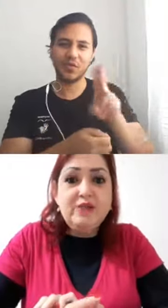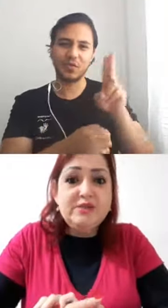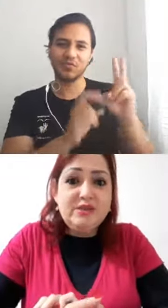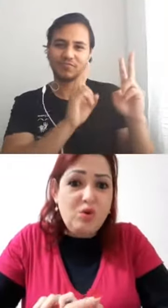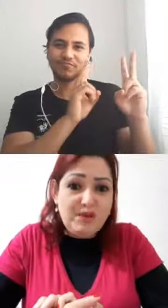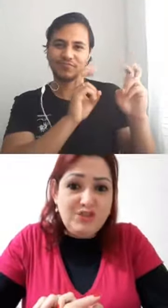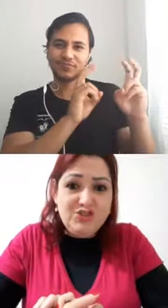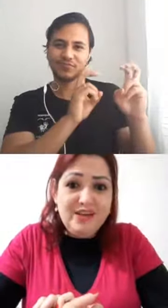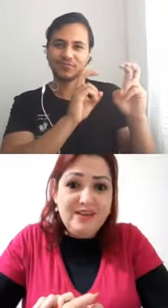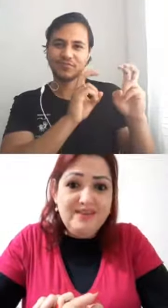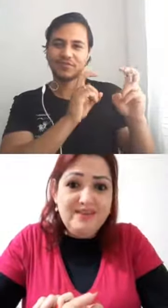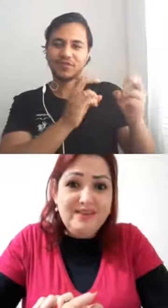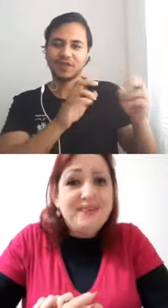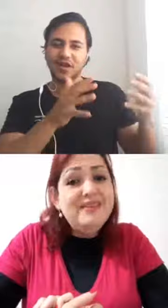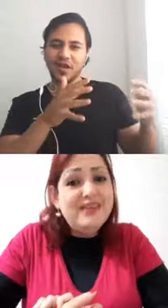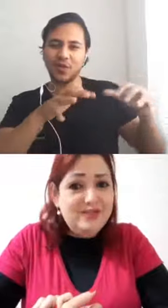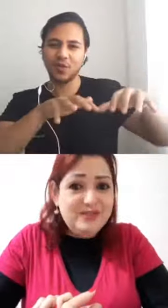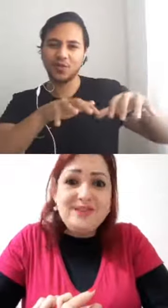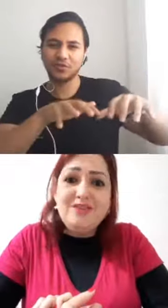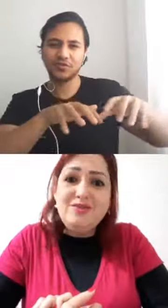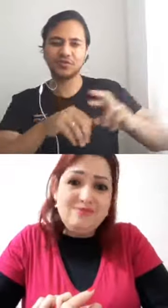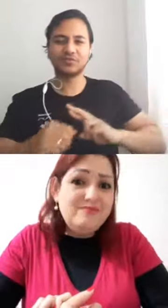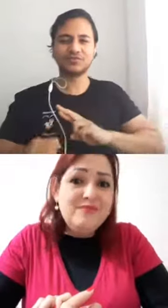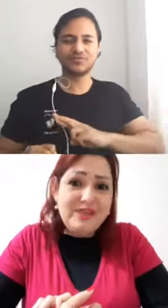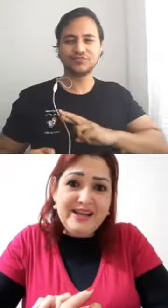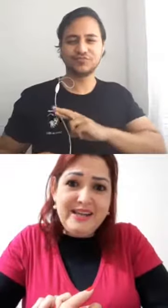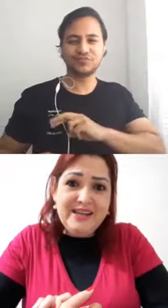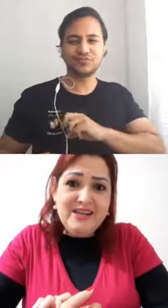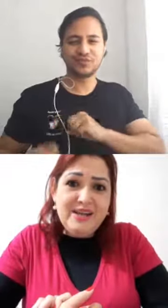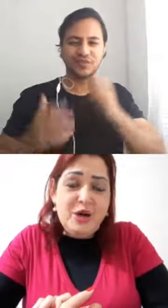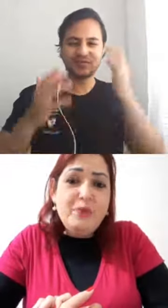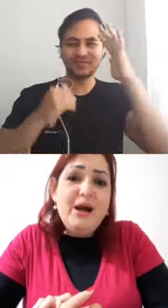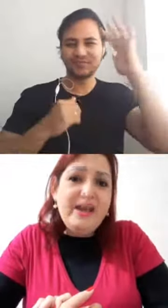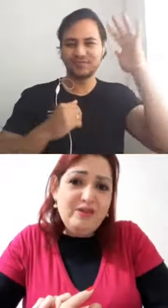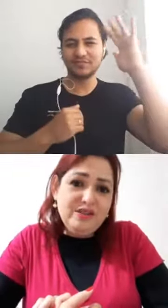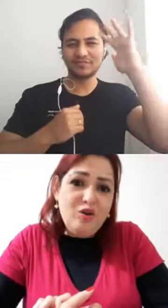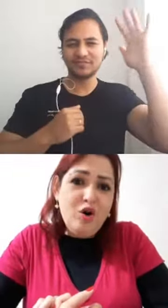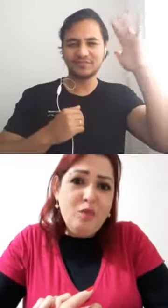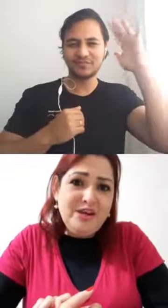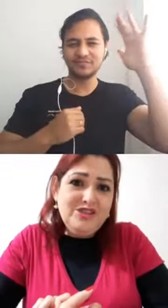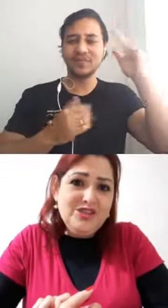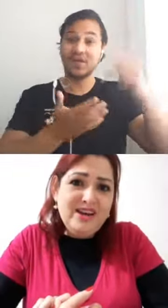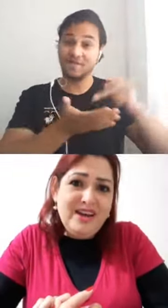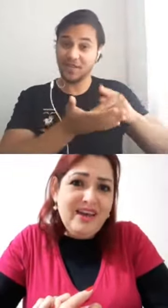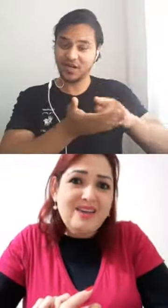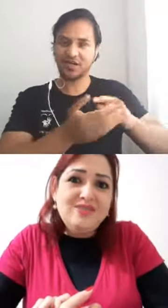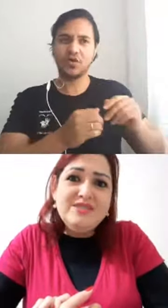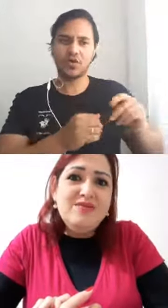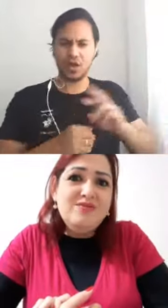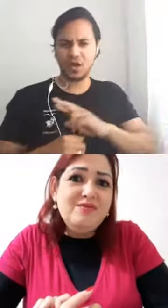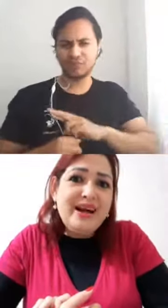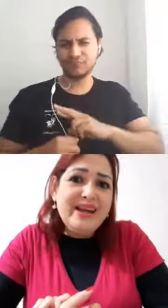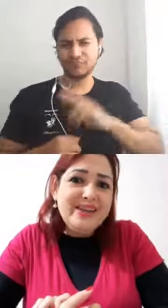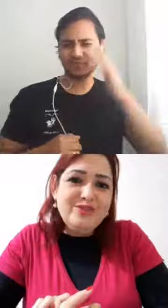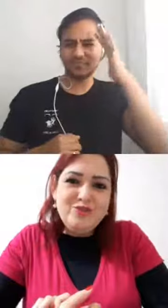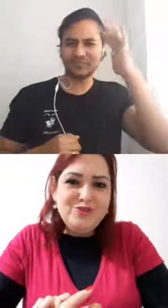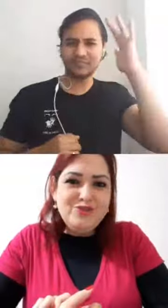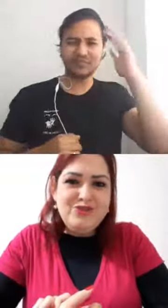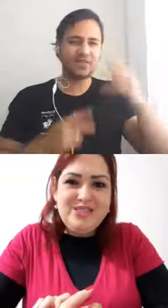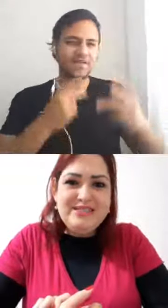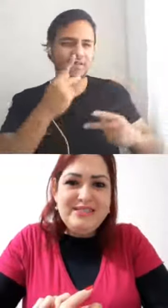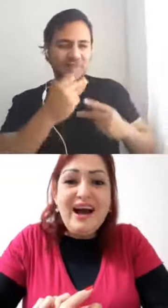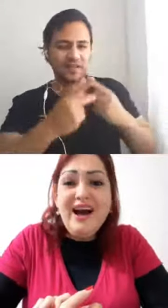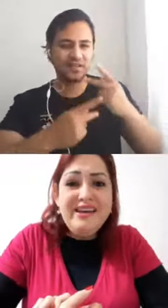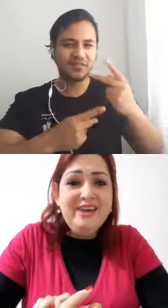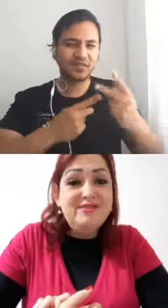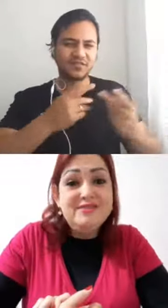a inclusão romântica e a inclusão verdadeira. A inclusão romântica é a inclusão, aquela que todo mundo